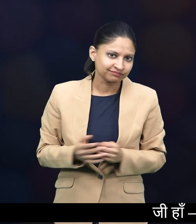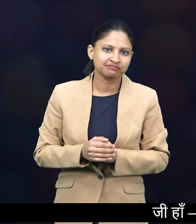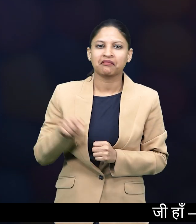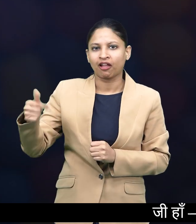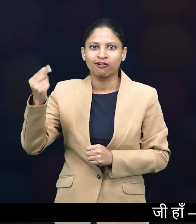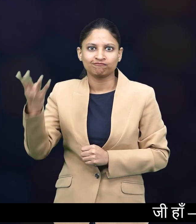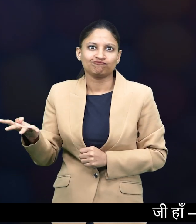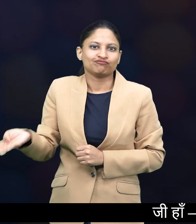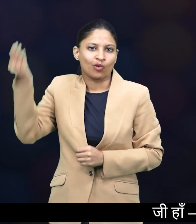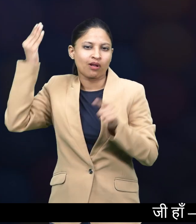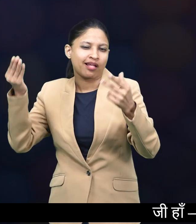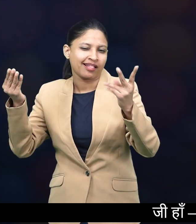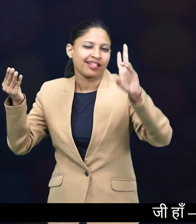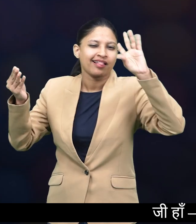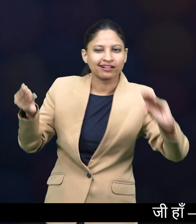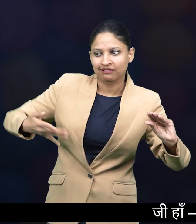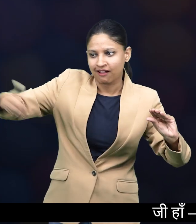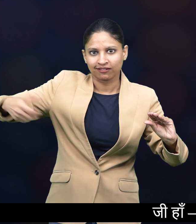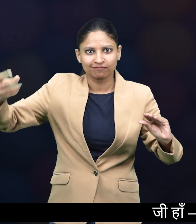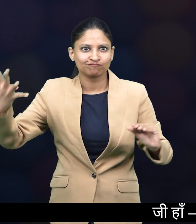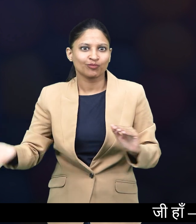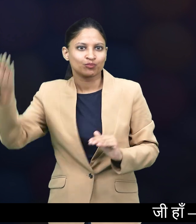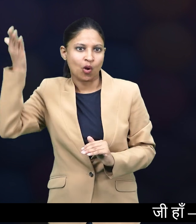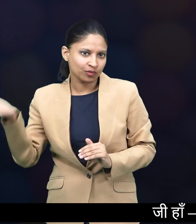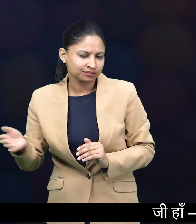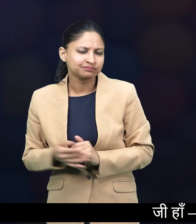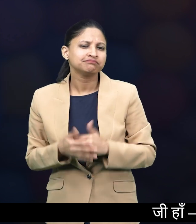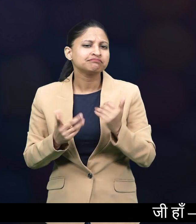हाँ, 4 भाग 2 भाग से अधिक है।